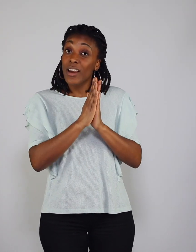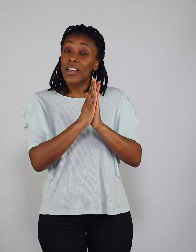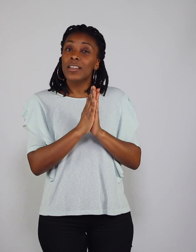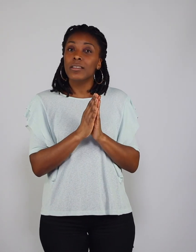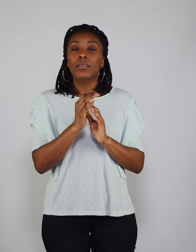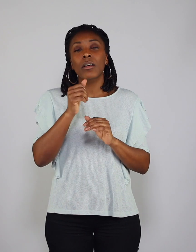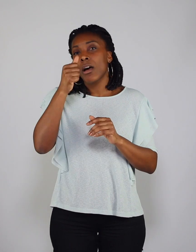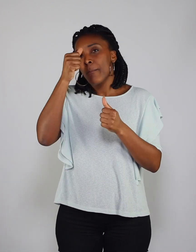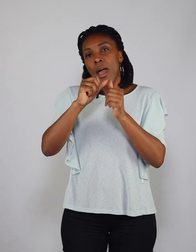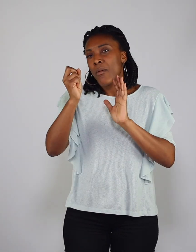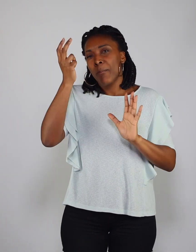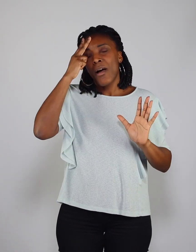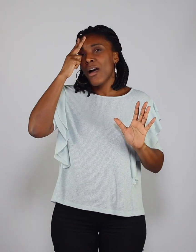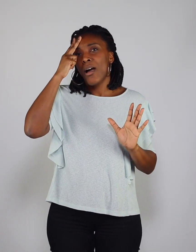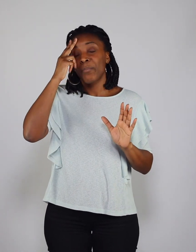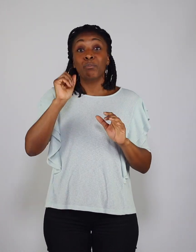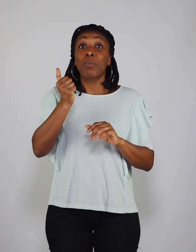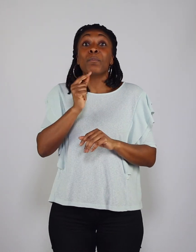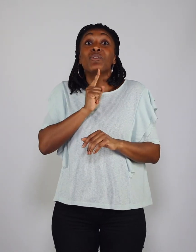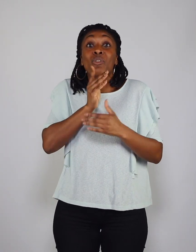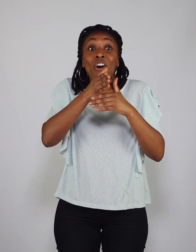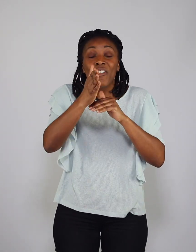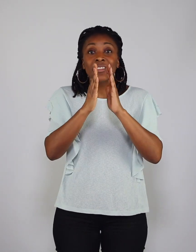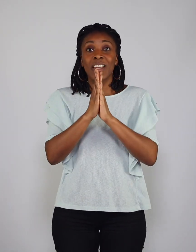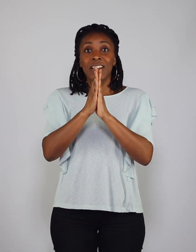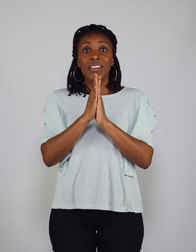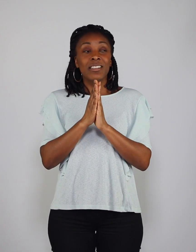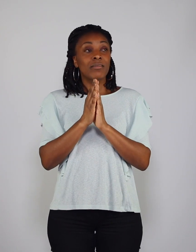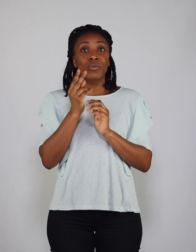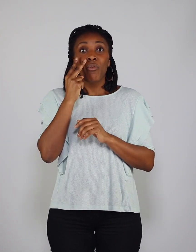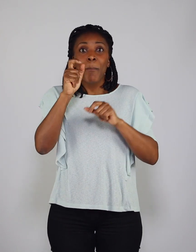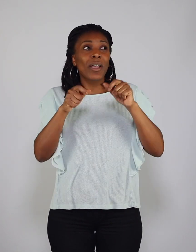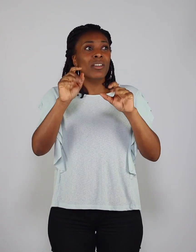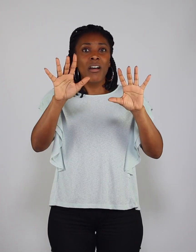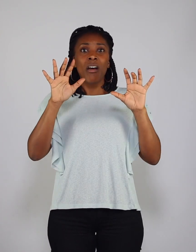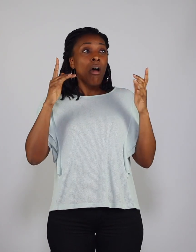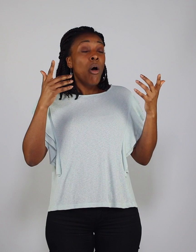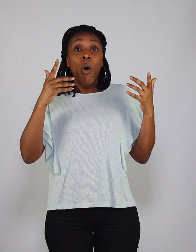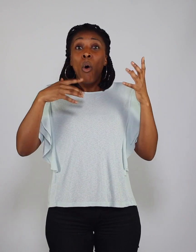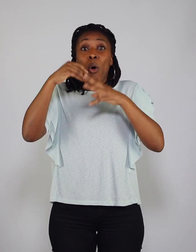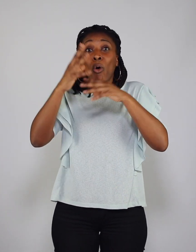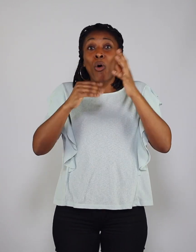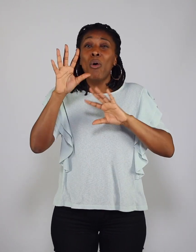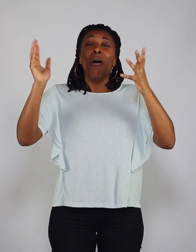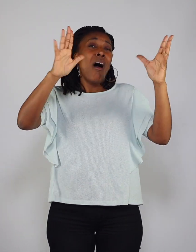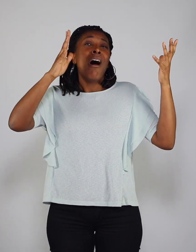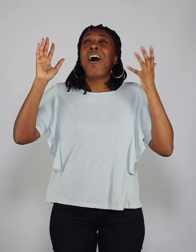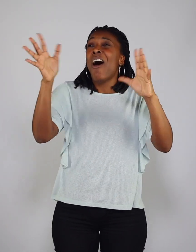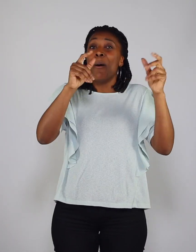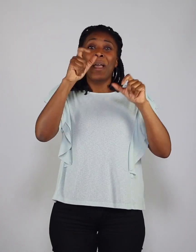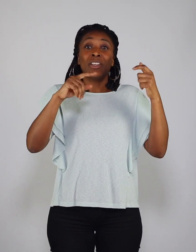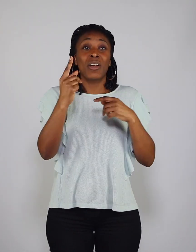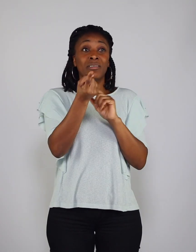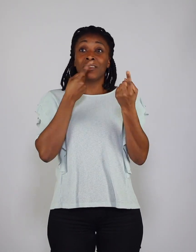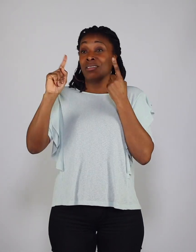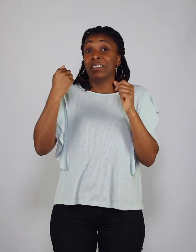souviendrai tout le temps ce jour qui m'a marqué, je ne l'oublierai jamais. Le premier jour où j'étais à l'église, c'est que je voyais des gens heureux, ils chantaient, ils applaudissaient, tout le